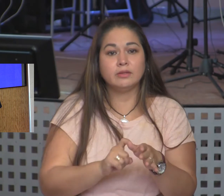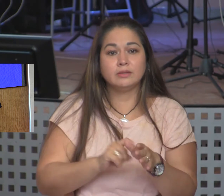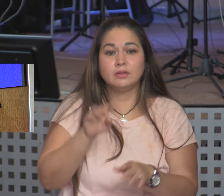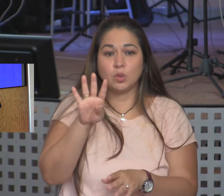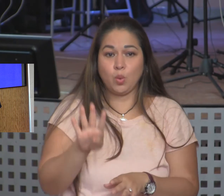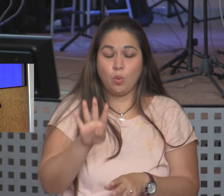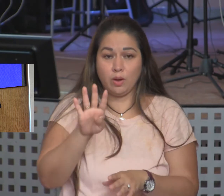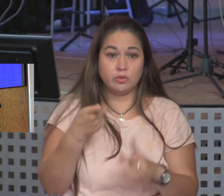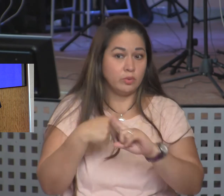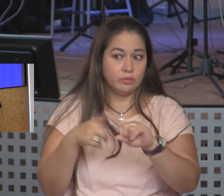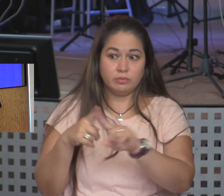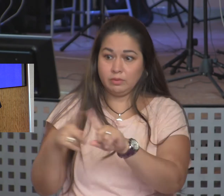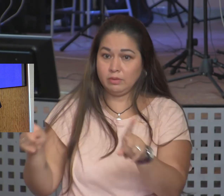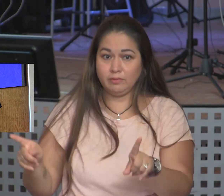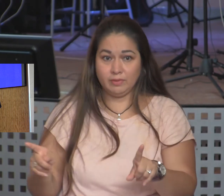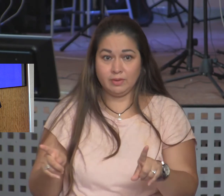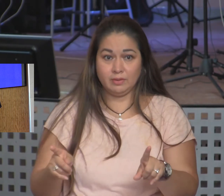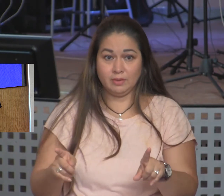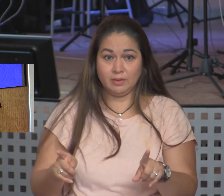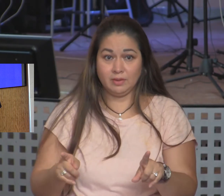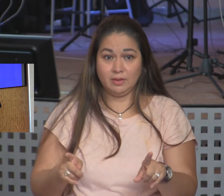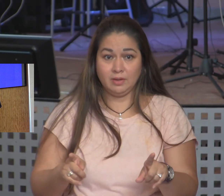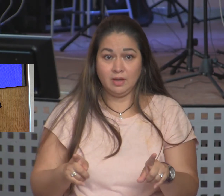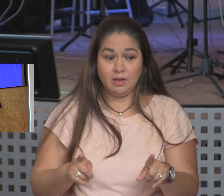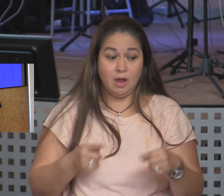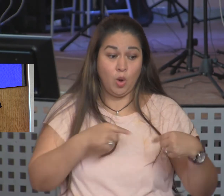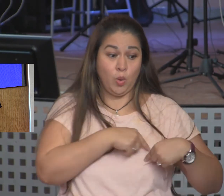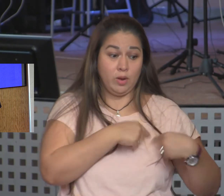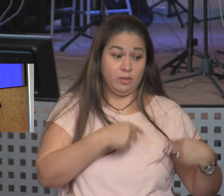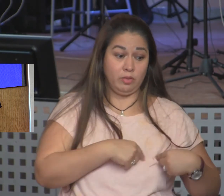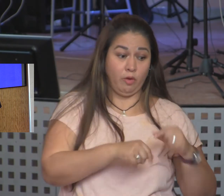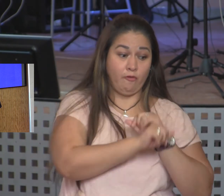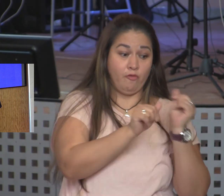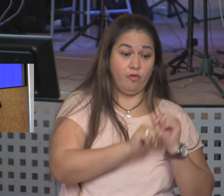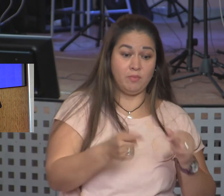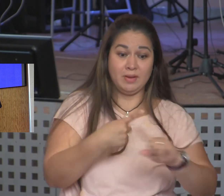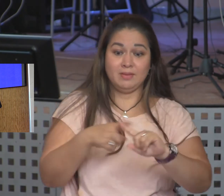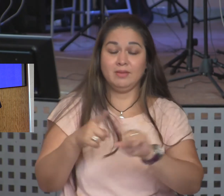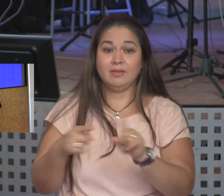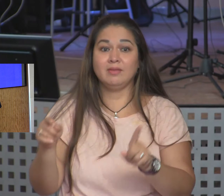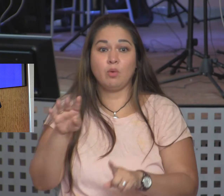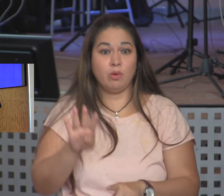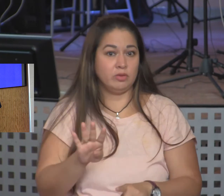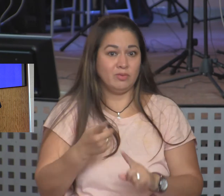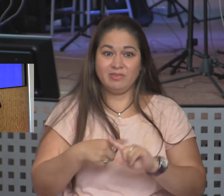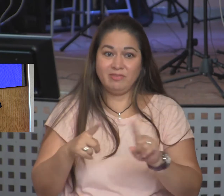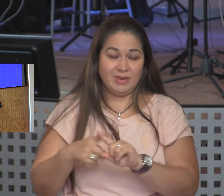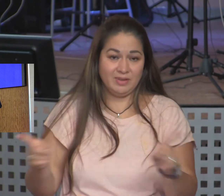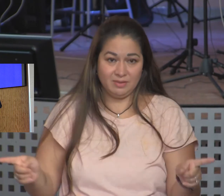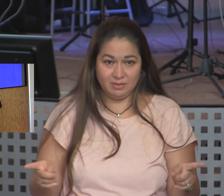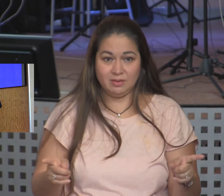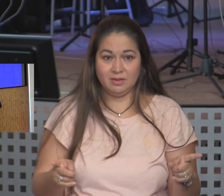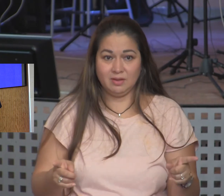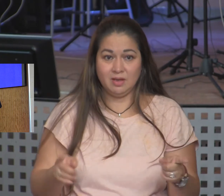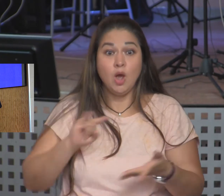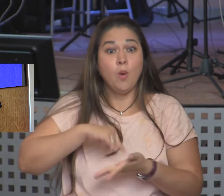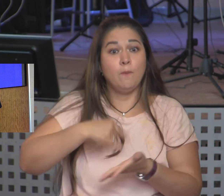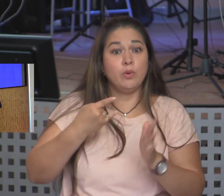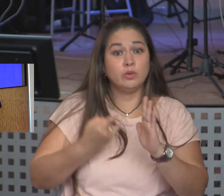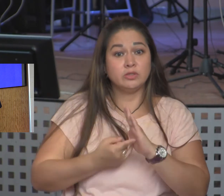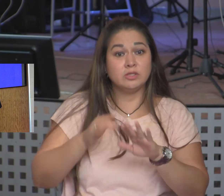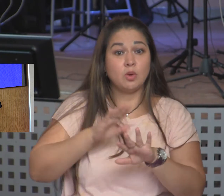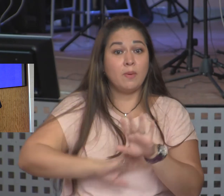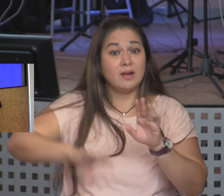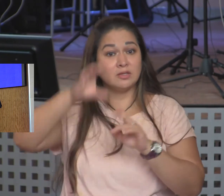4 actitudes de corazón, 4 procesos de la palabra oída, 4 cosas que